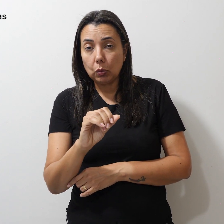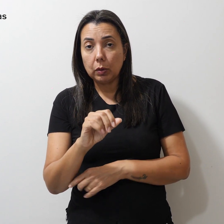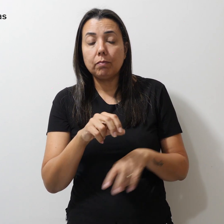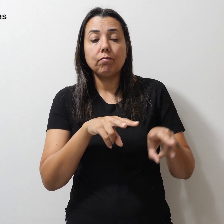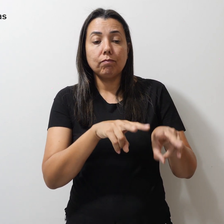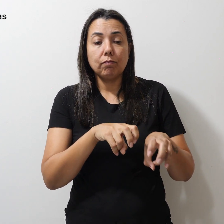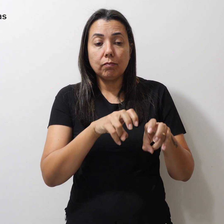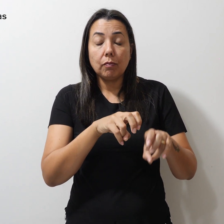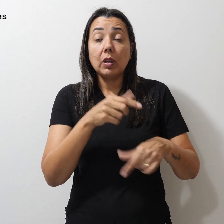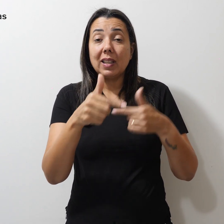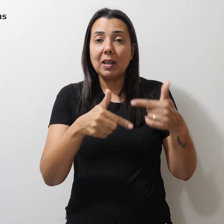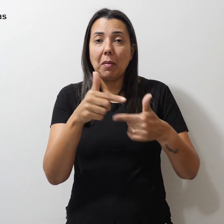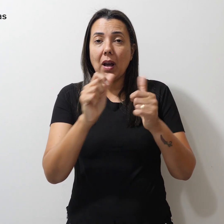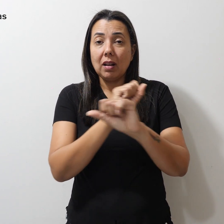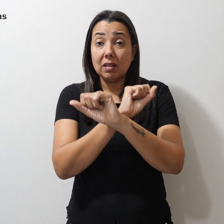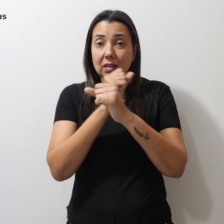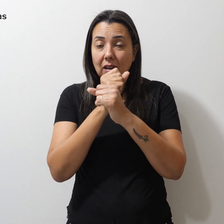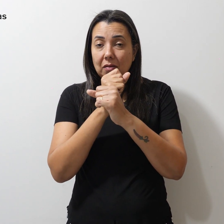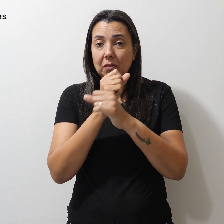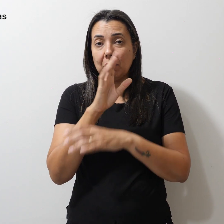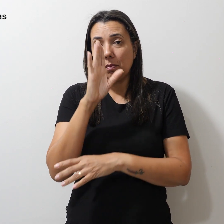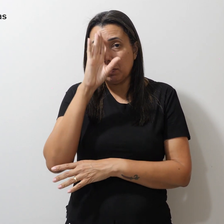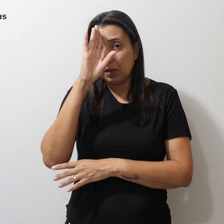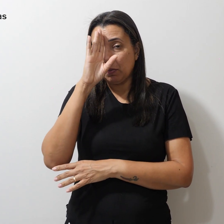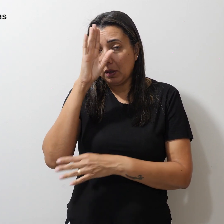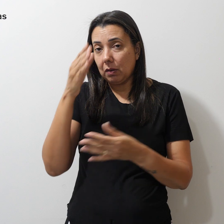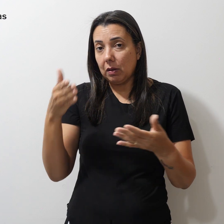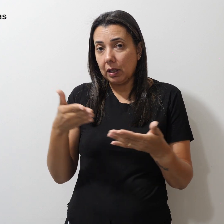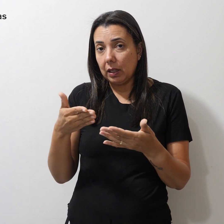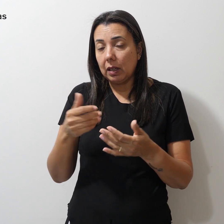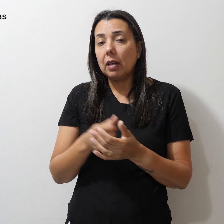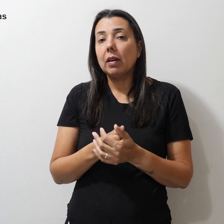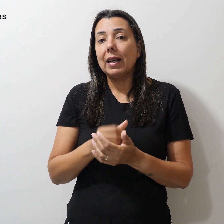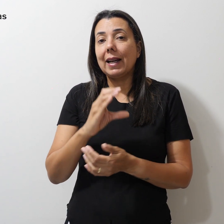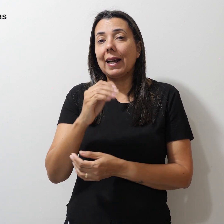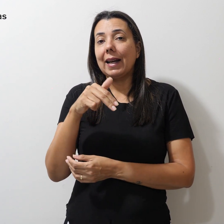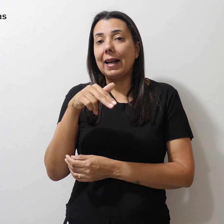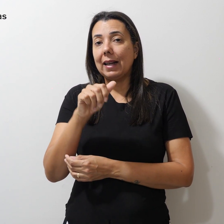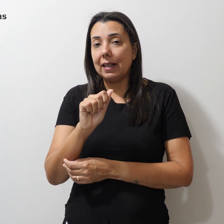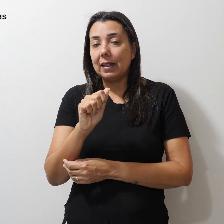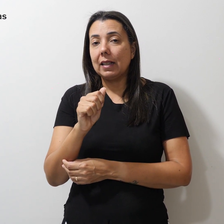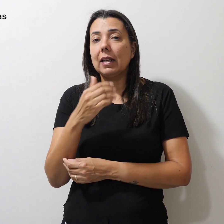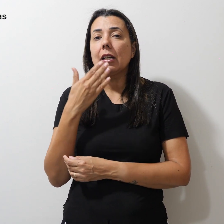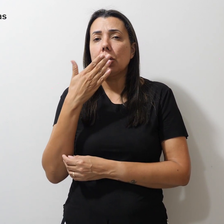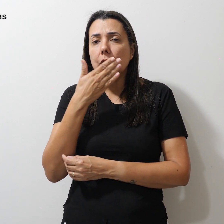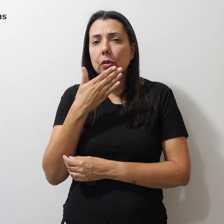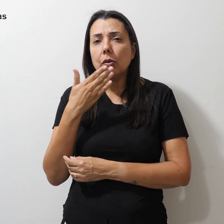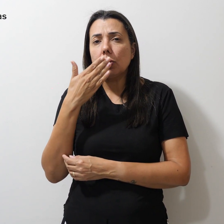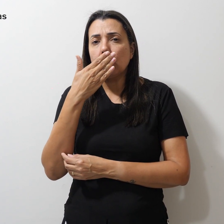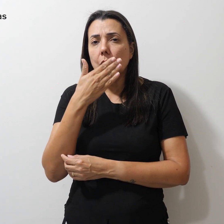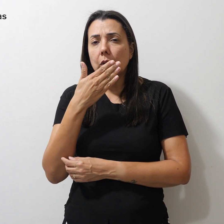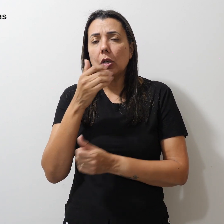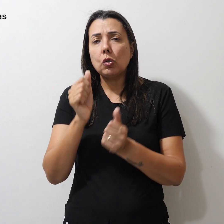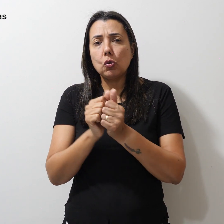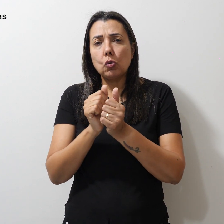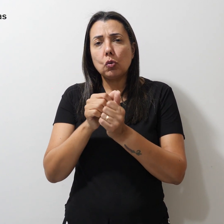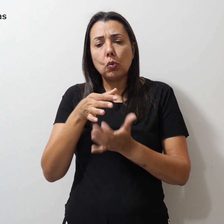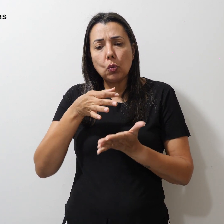escrava. O principal produto era a cana-de-açúcar, com o café ganhando força com o passar